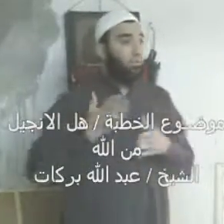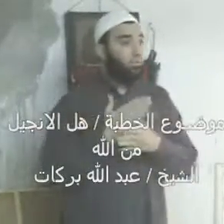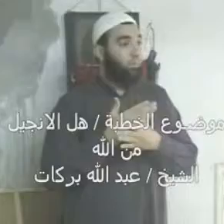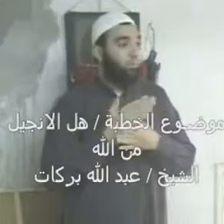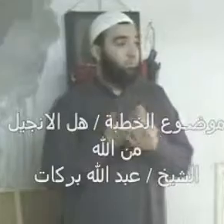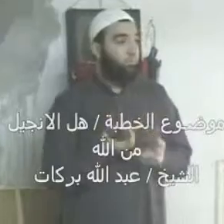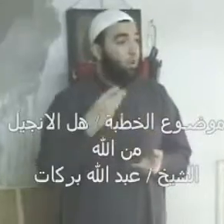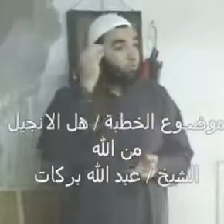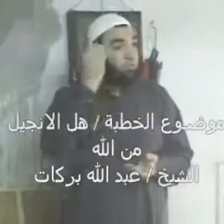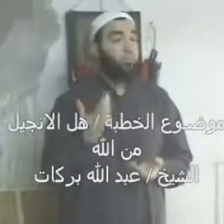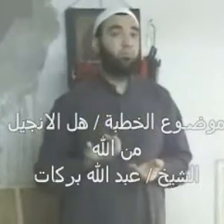ابيه بالعقل والمنطق